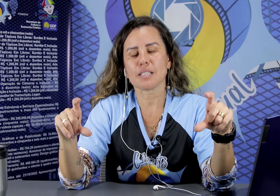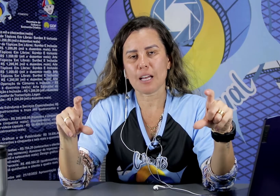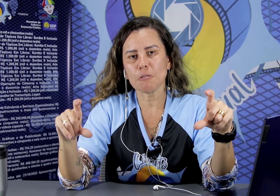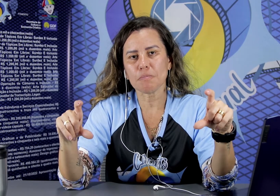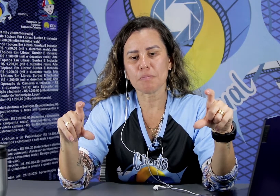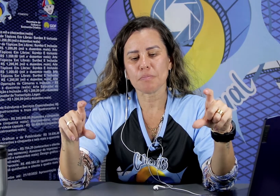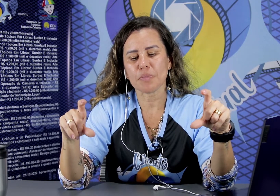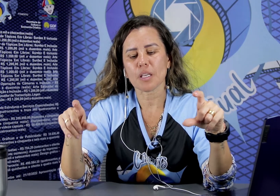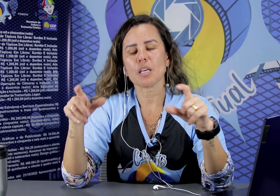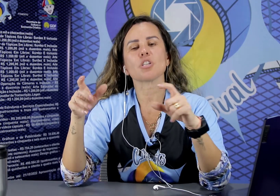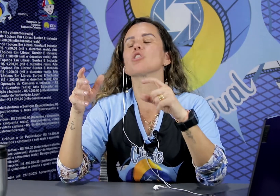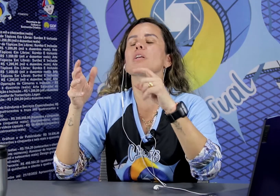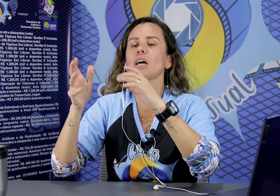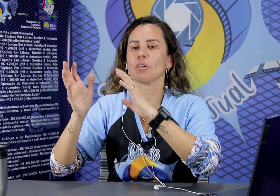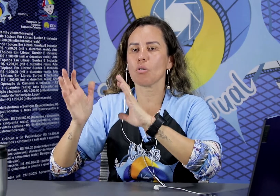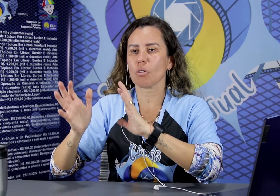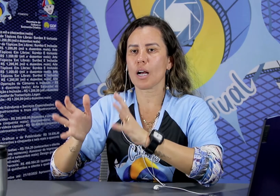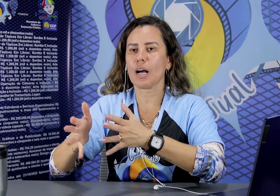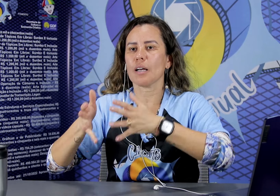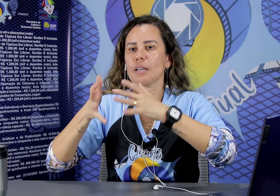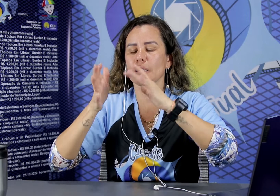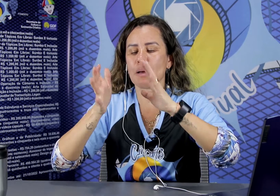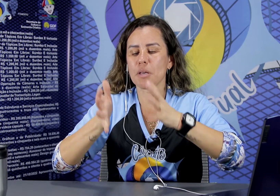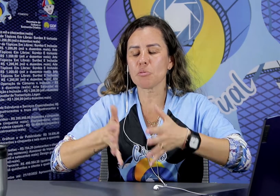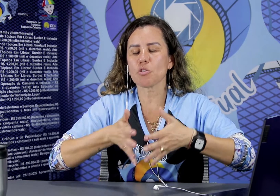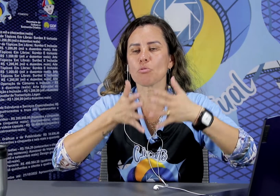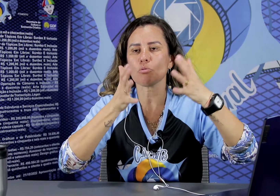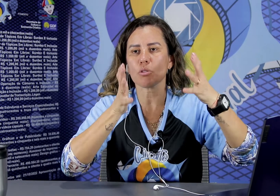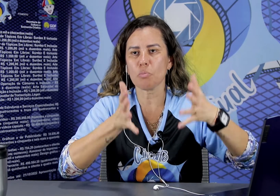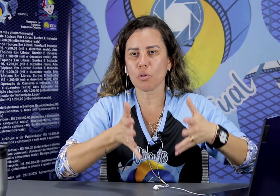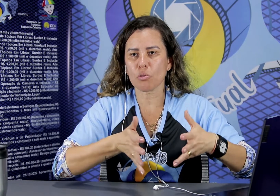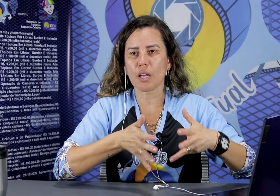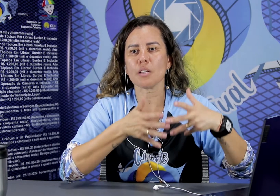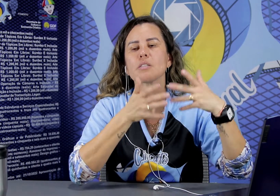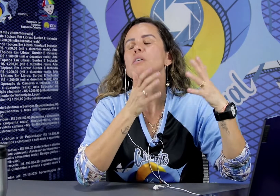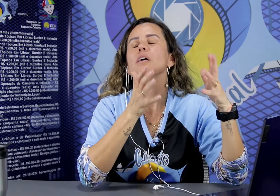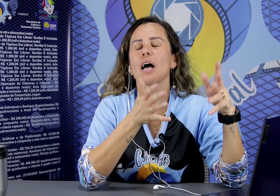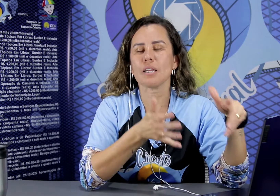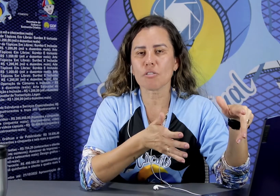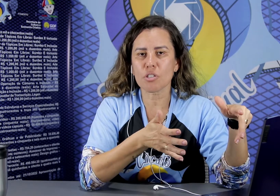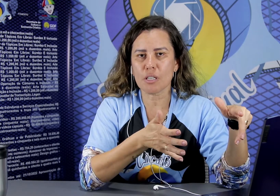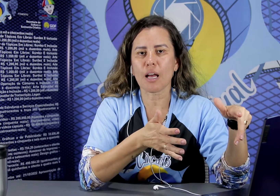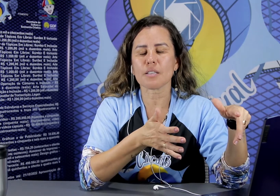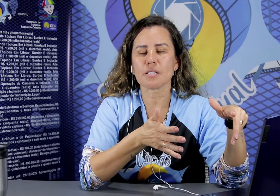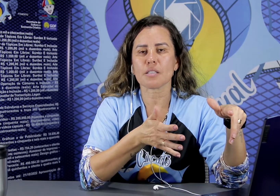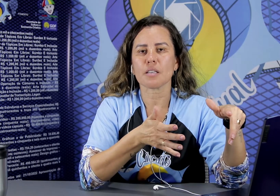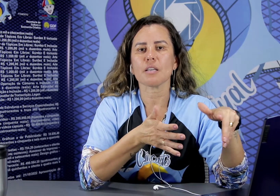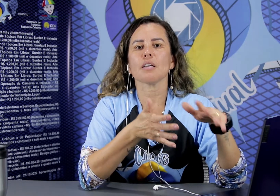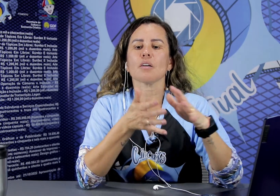sinalizado, que a gente tentava colocar na mesma estrutura do português a língua de sinais,